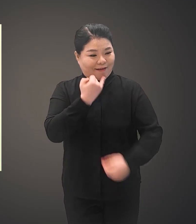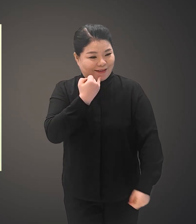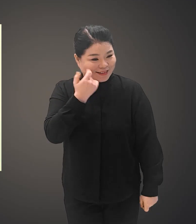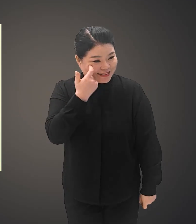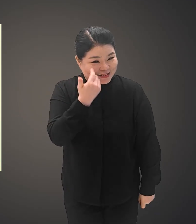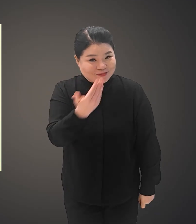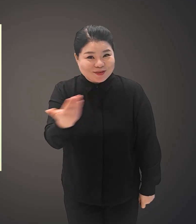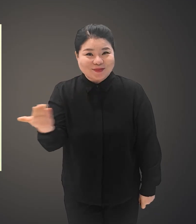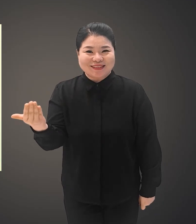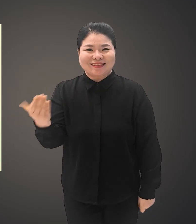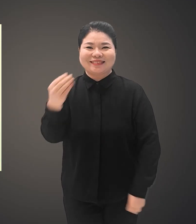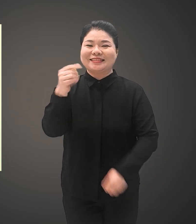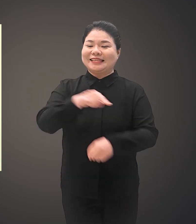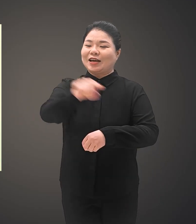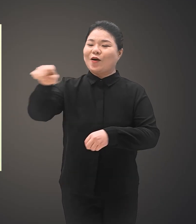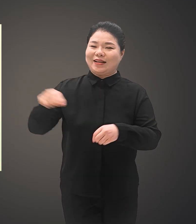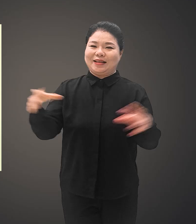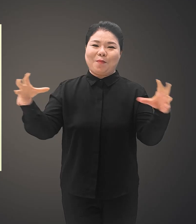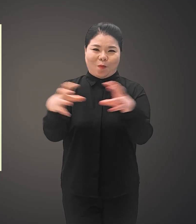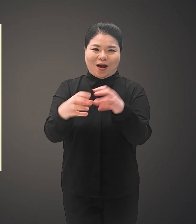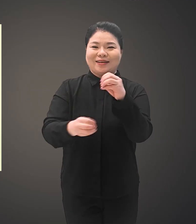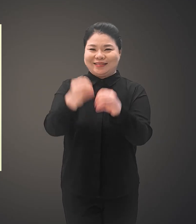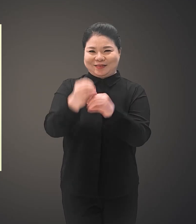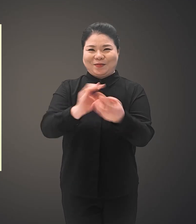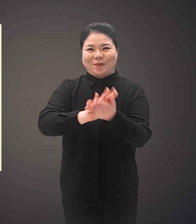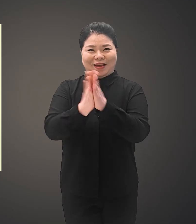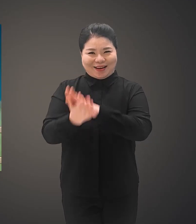질문이 시가 된다고 합니다.